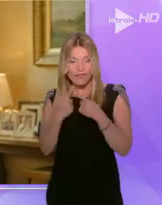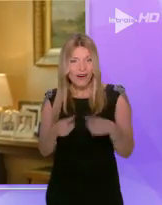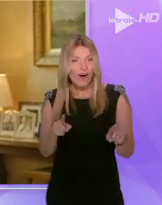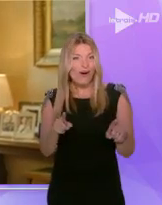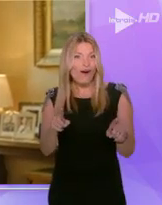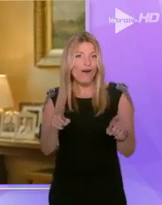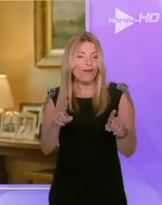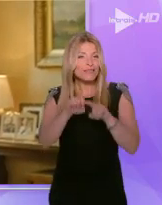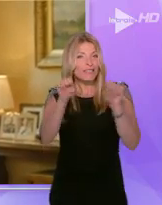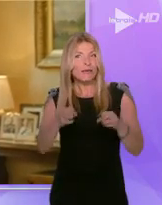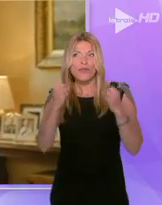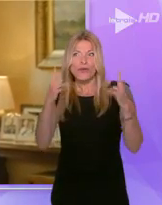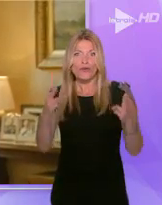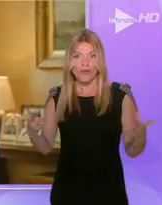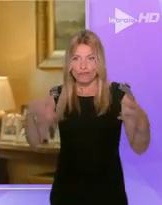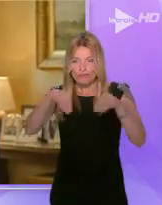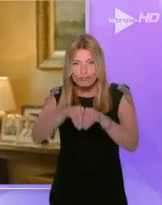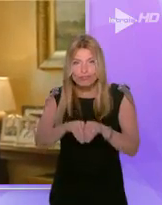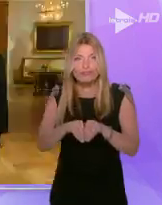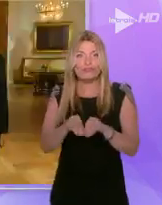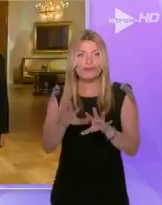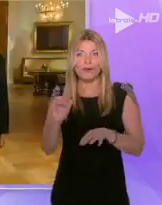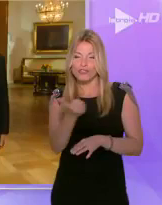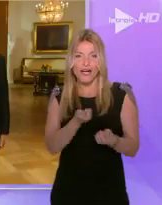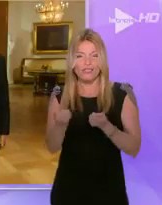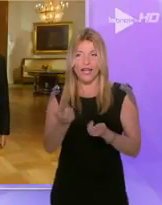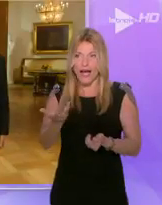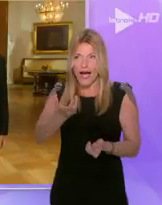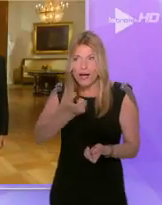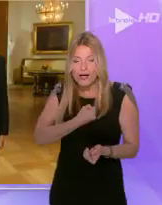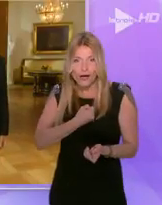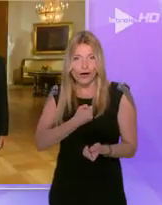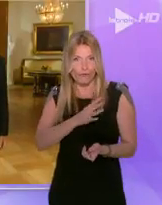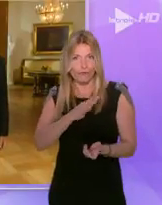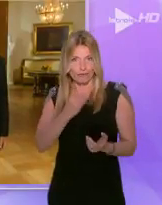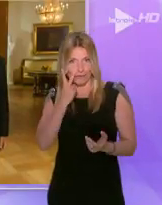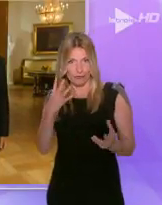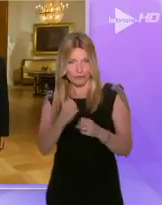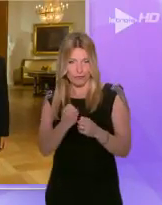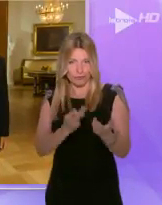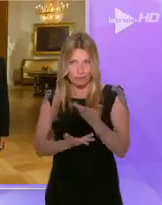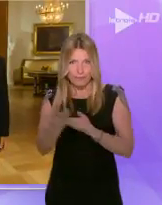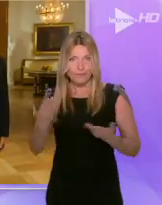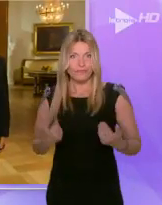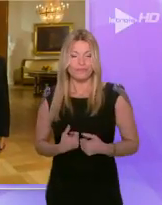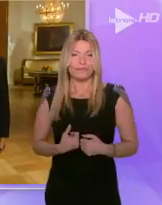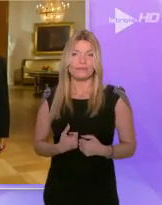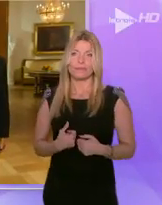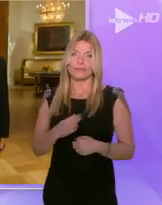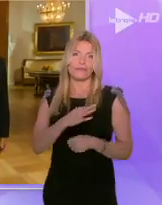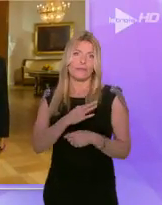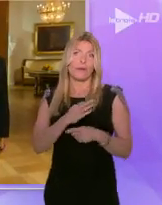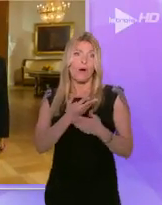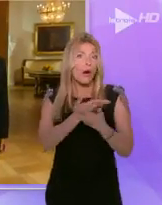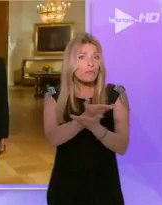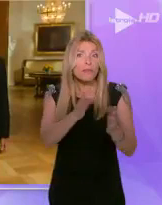vraies d'exprimer l'hospitalité. Toutes nos rues ne sont pas comme celle-là, mais cet exemple nous montre qu'il